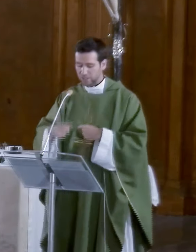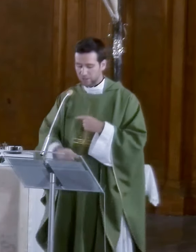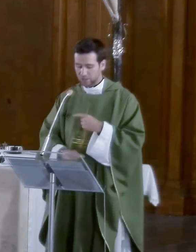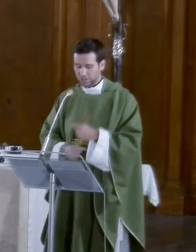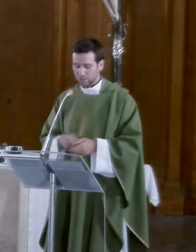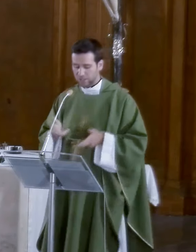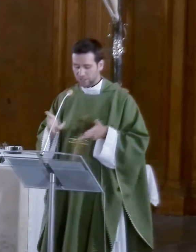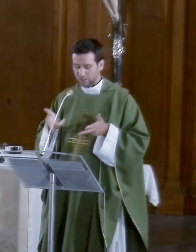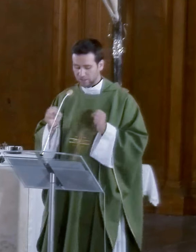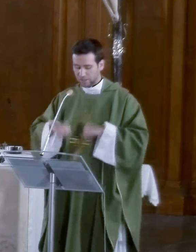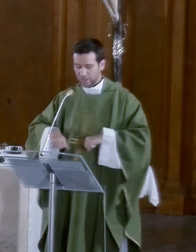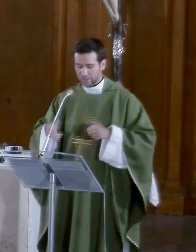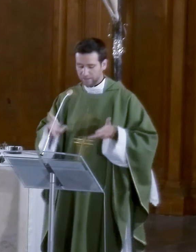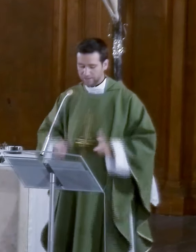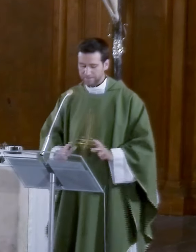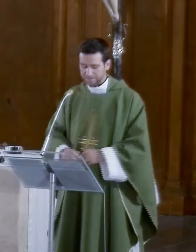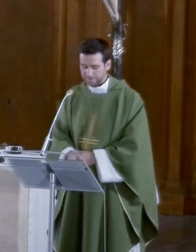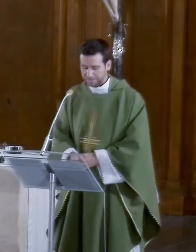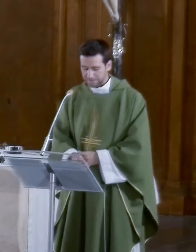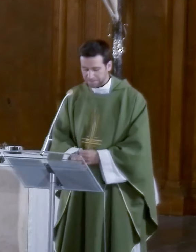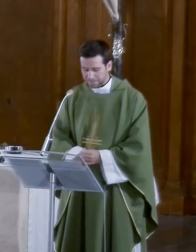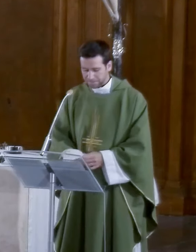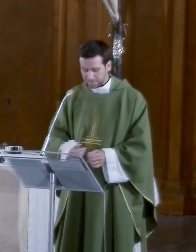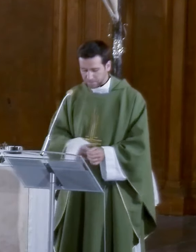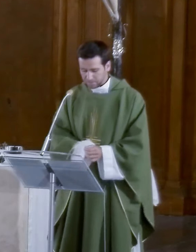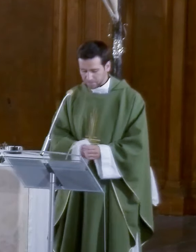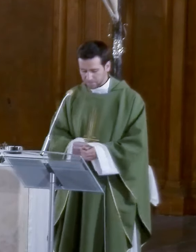los siglos de los siglos.